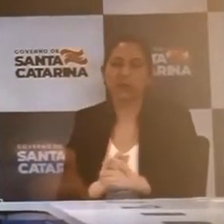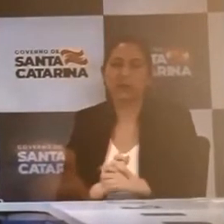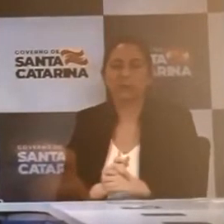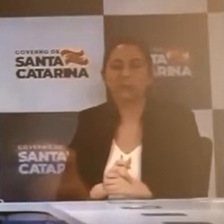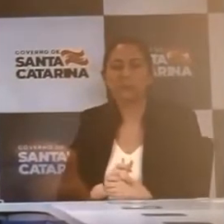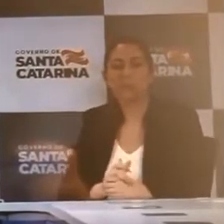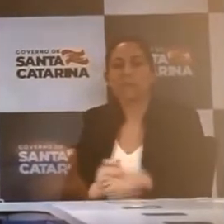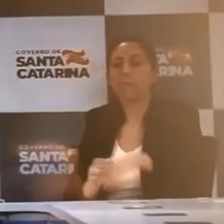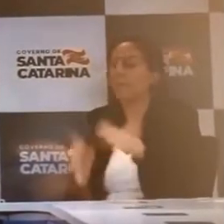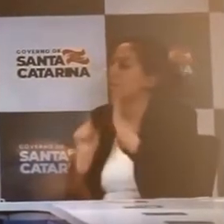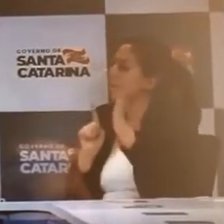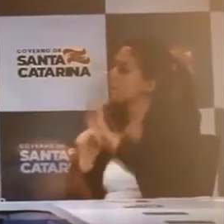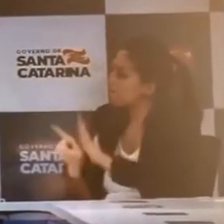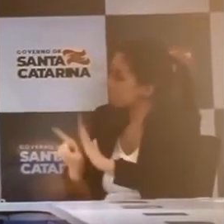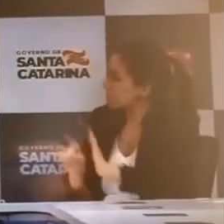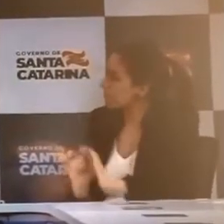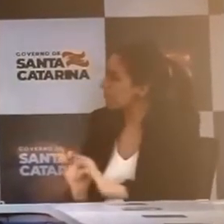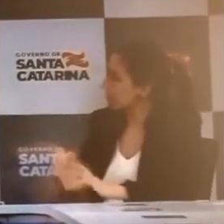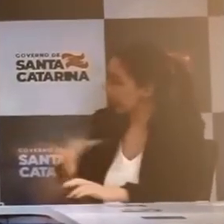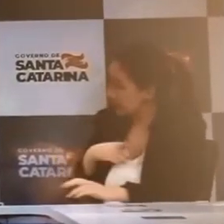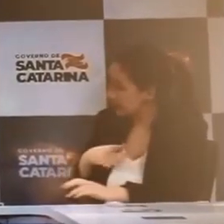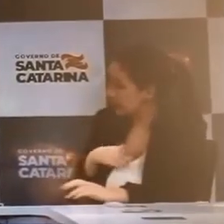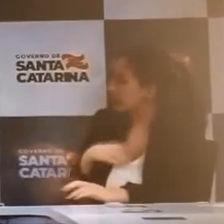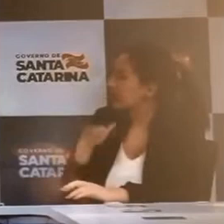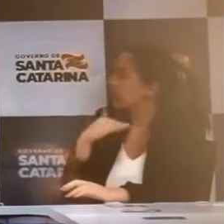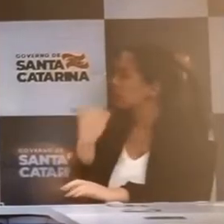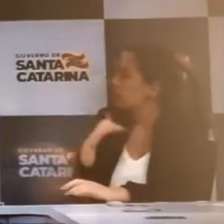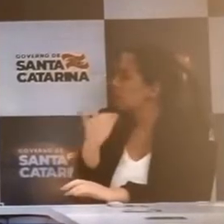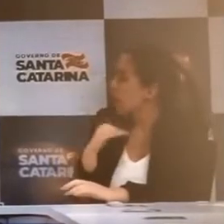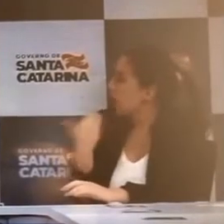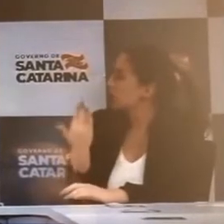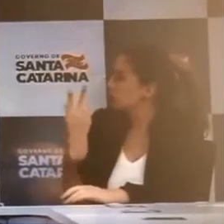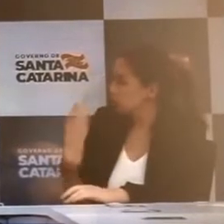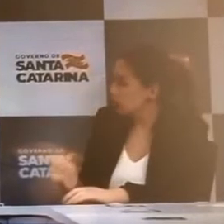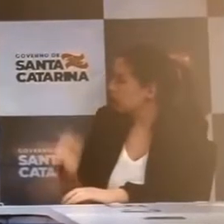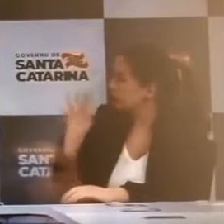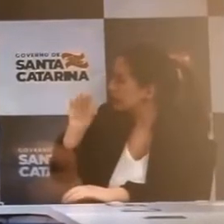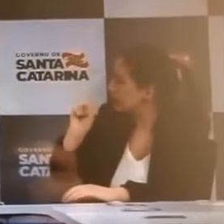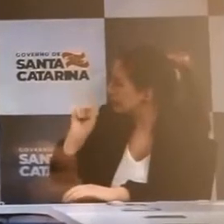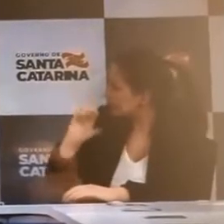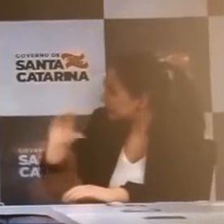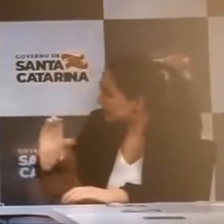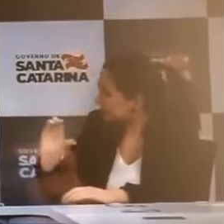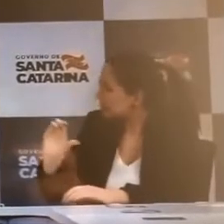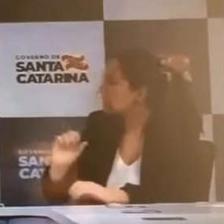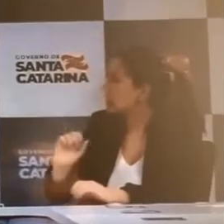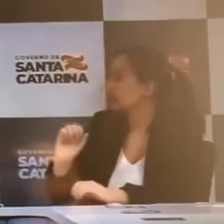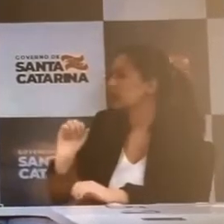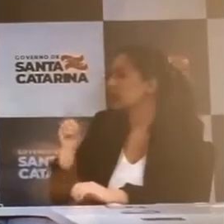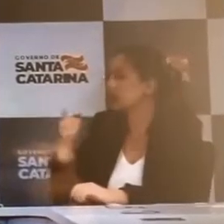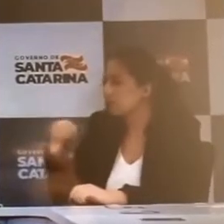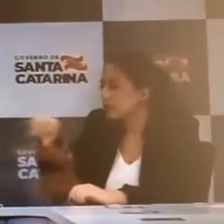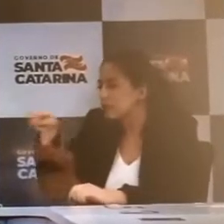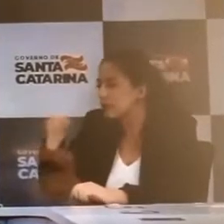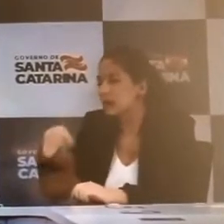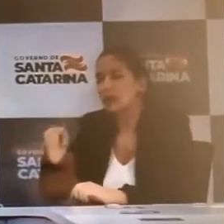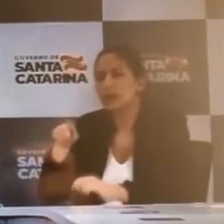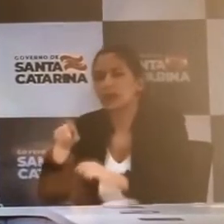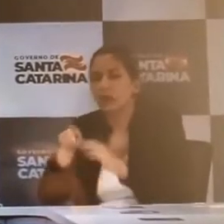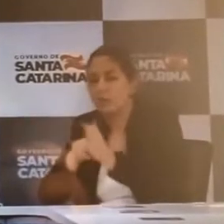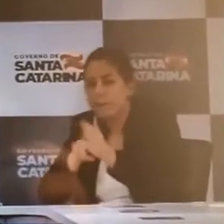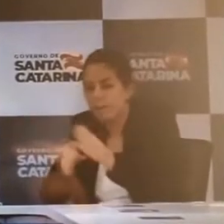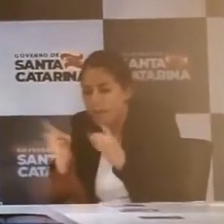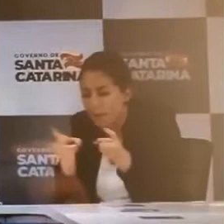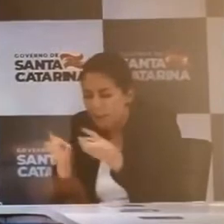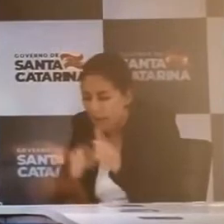Há alguma morte em que os pacientes eram casos suspeitos de coronavírus sendo investigada no estado? Ou algo sendo investigado nesse sentido? E